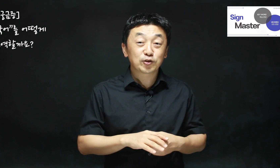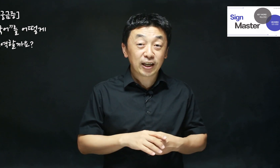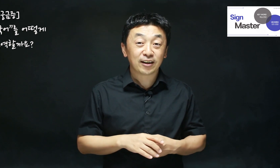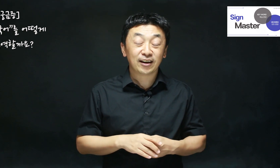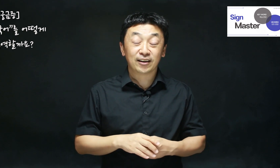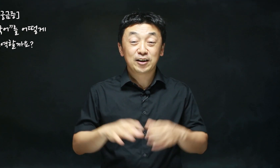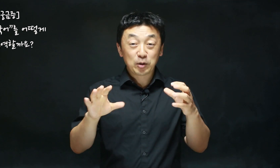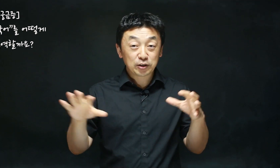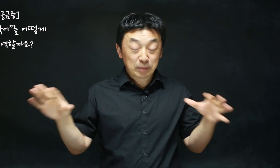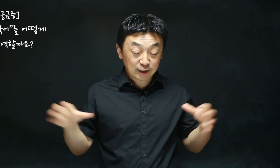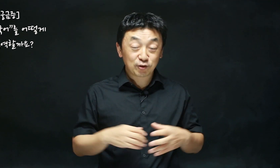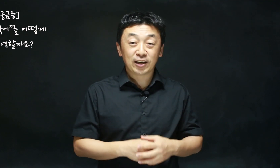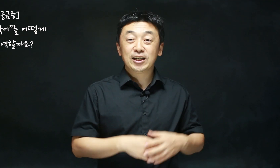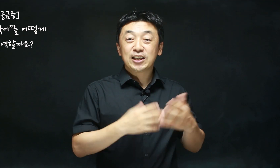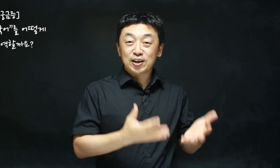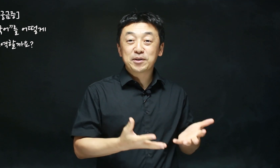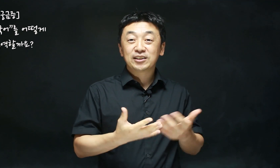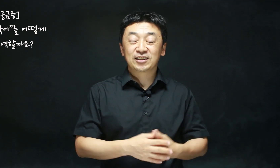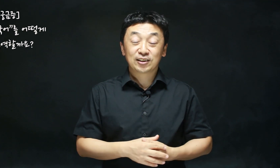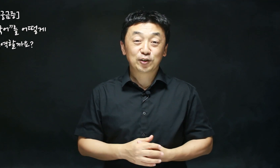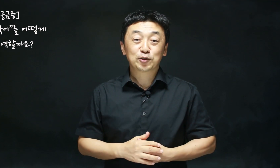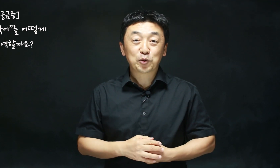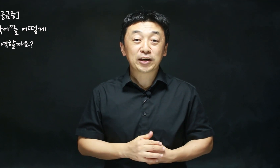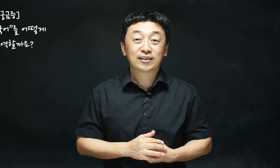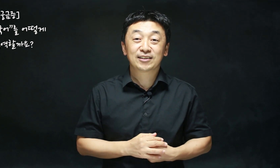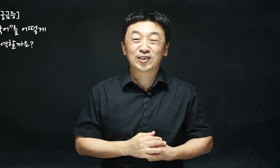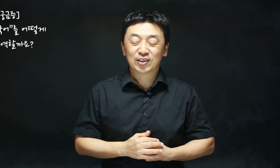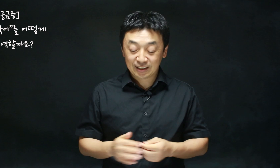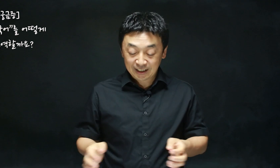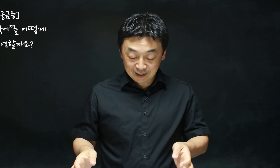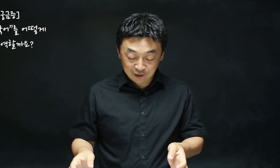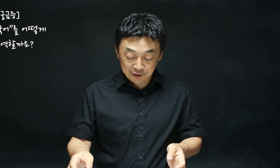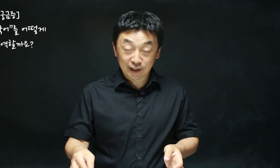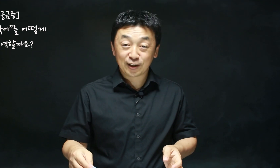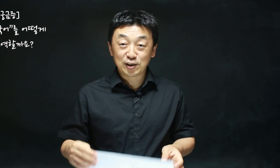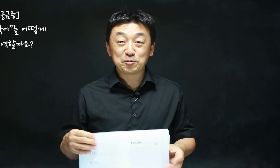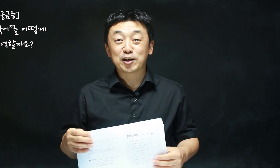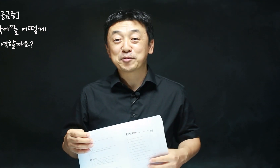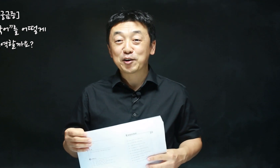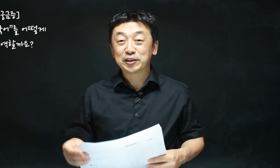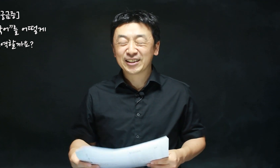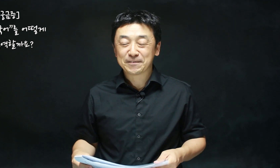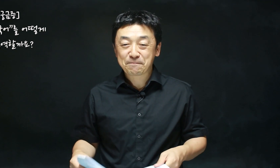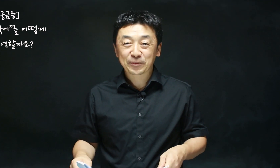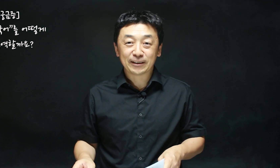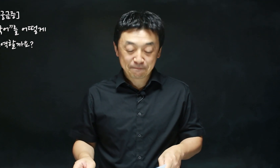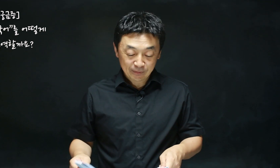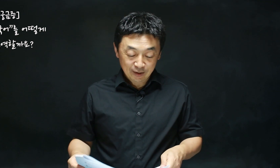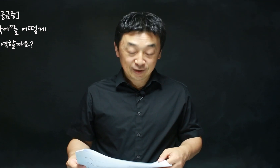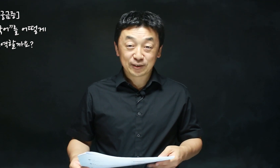중에 이런 방식이 있다는 것을 소개해 드리는 거죠. 그래서 열심히 작업을 하고 있는데요.